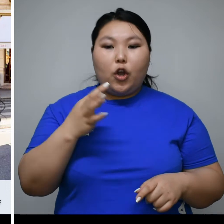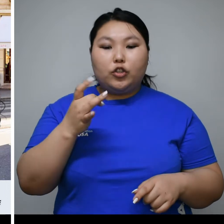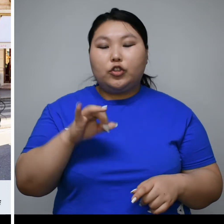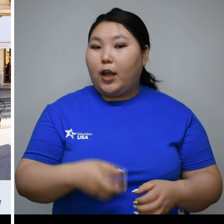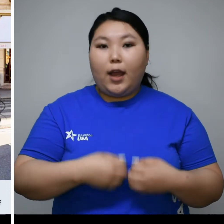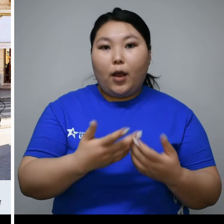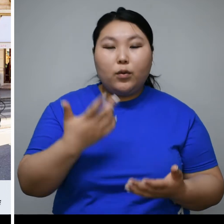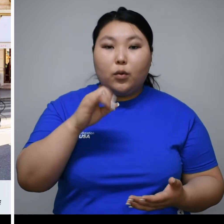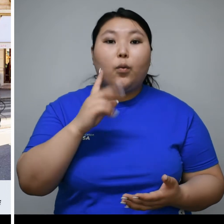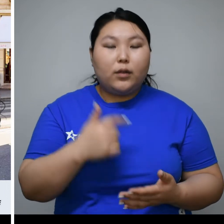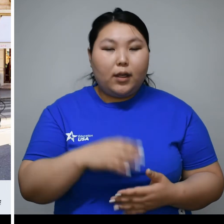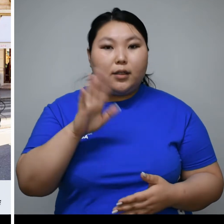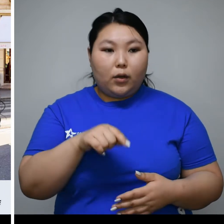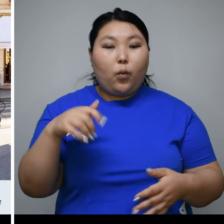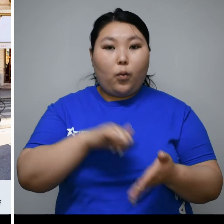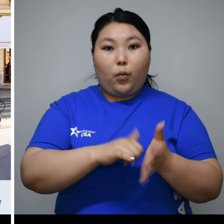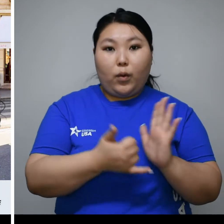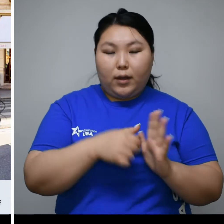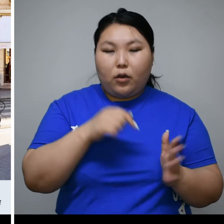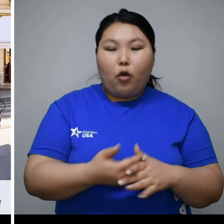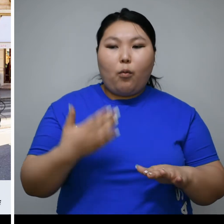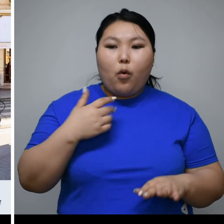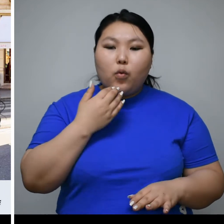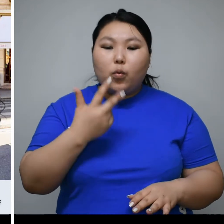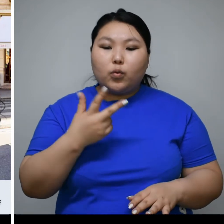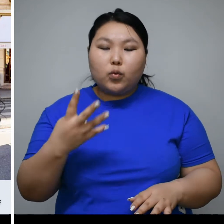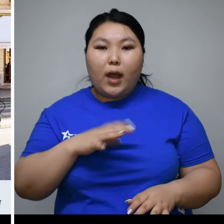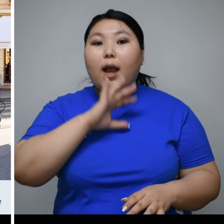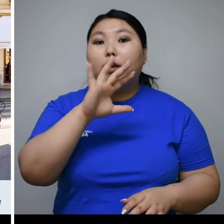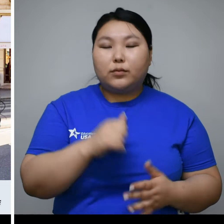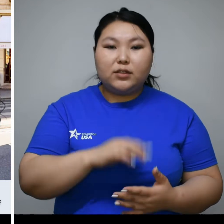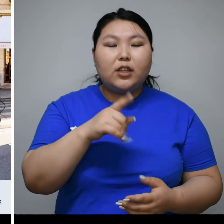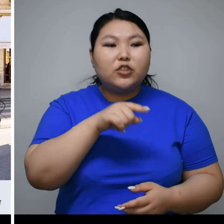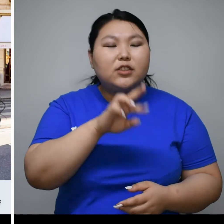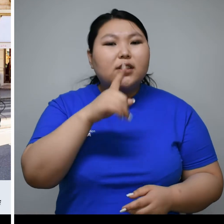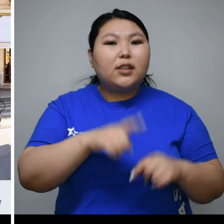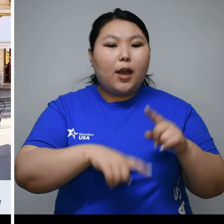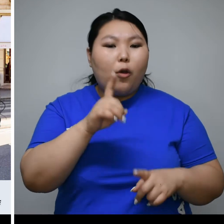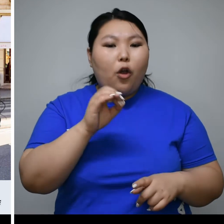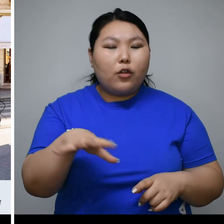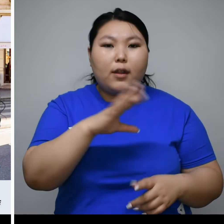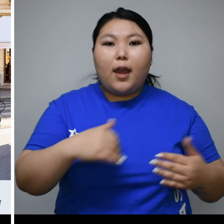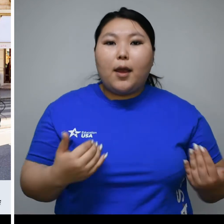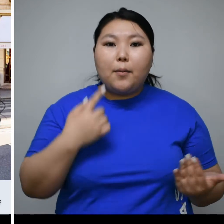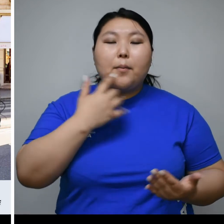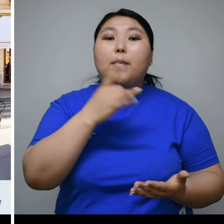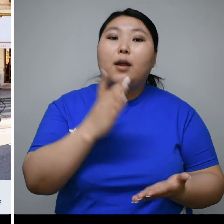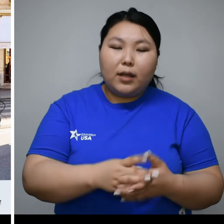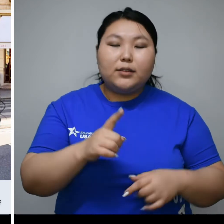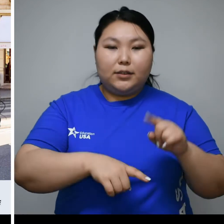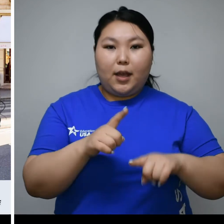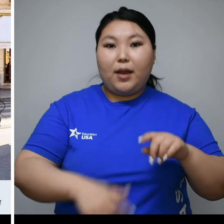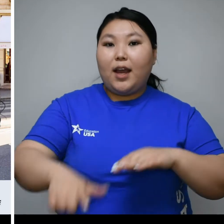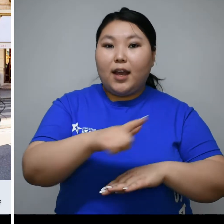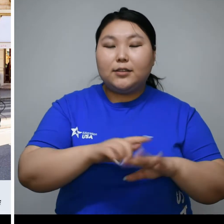өргөдлөө гарахгүй гэсэн үг. За тэр утгаараа өмнө нь нэг 3-4 хүн асуулт асуудаг. За чи яг ямар хуу хотод амьдармаар байна те?